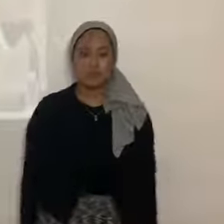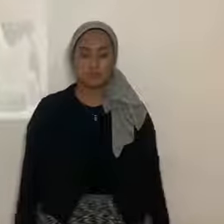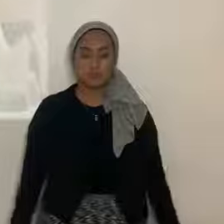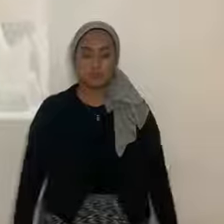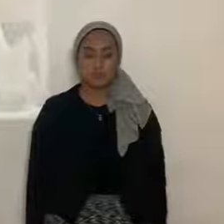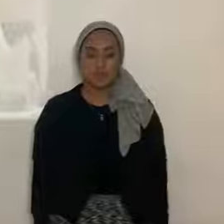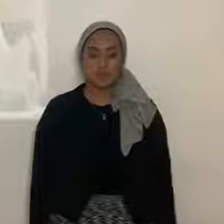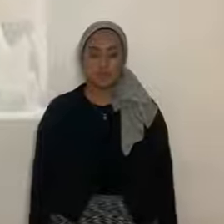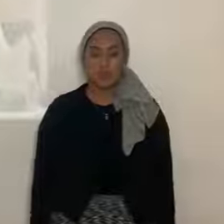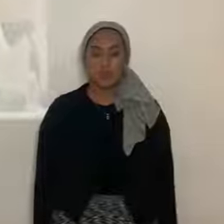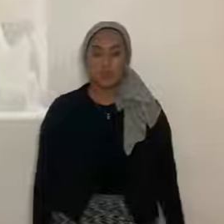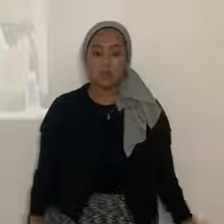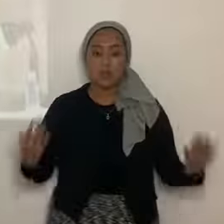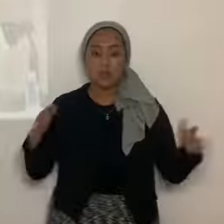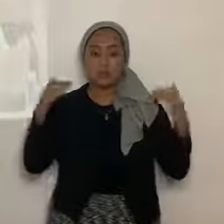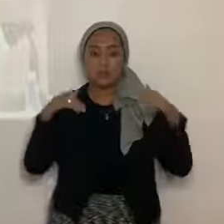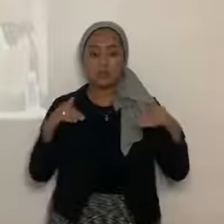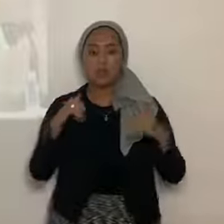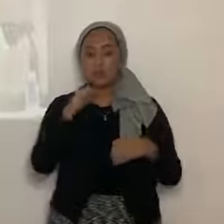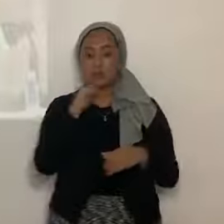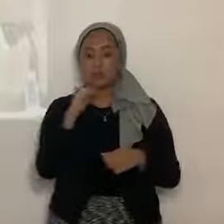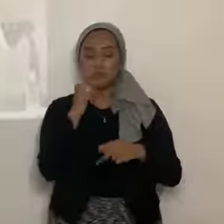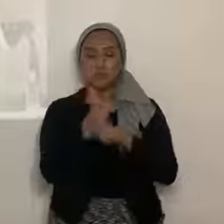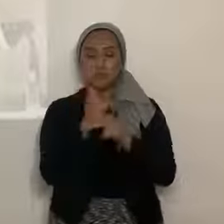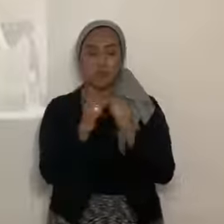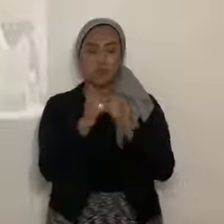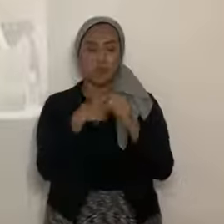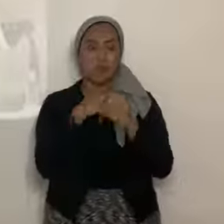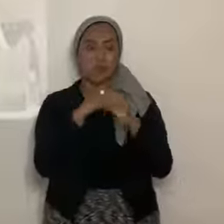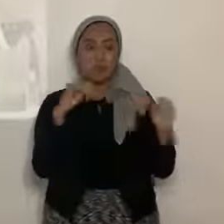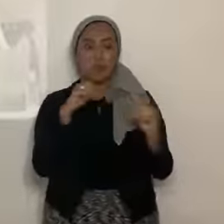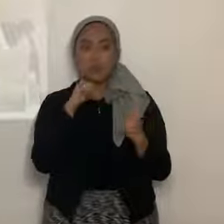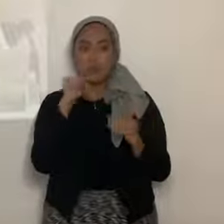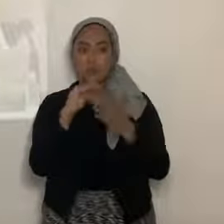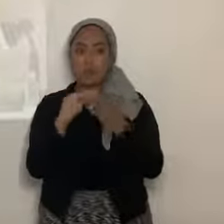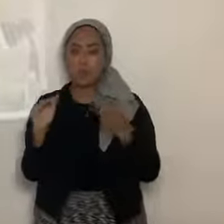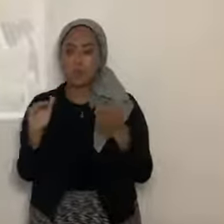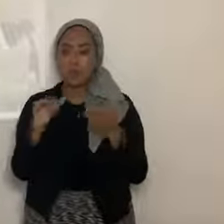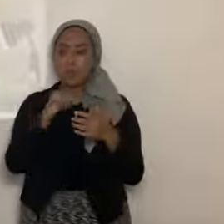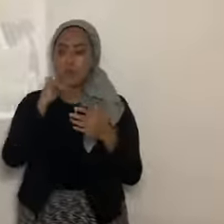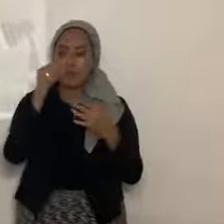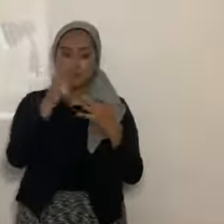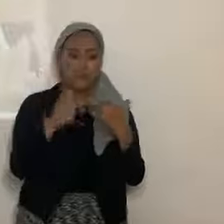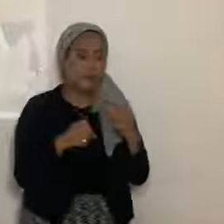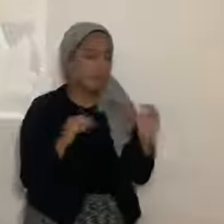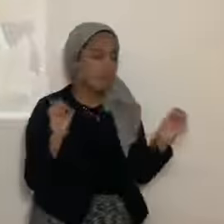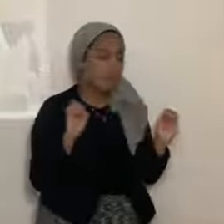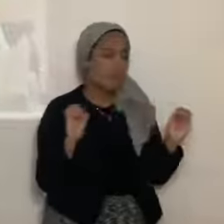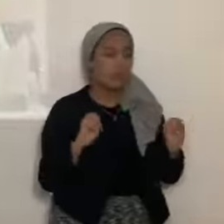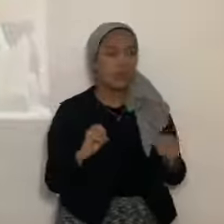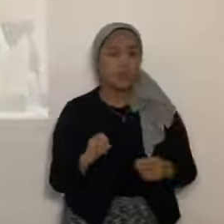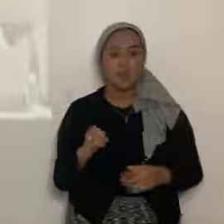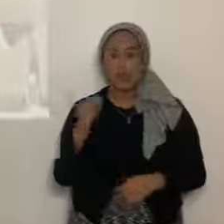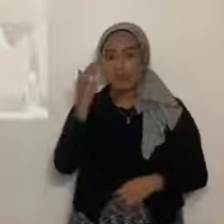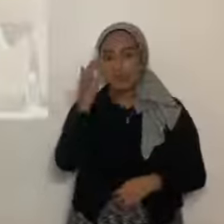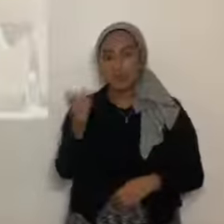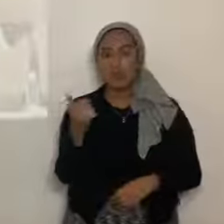Y luego no cumplimos con nada, no perdonamos, no hacemos esto, no hacemos el otro. ¿Por qué a mí, Padre